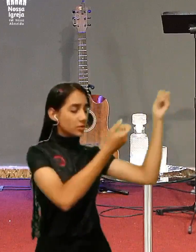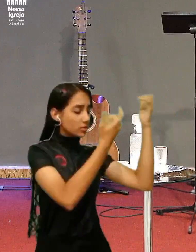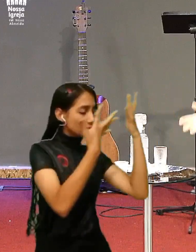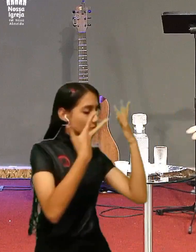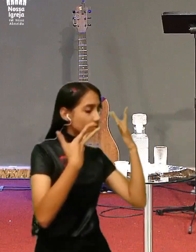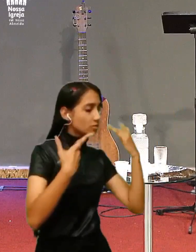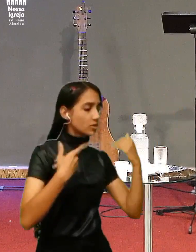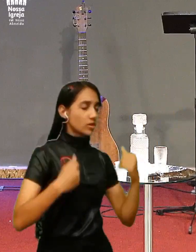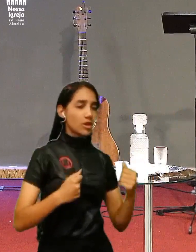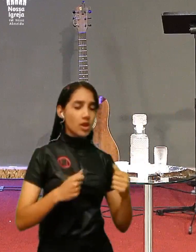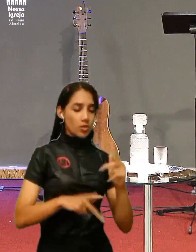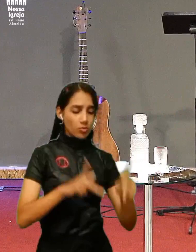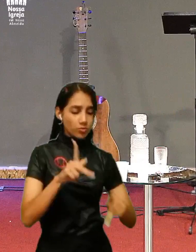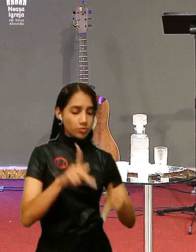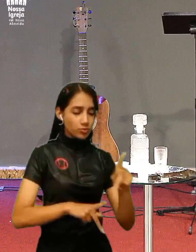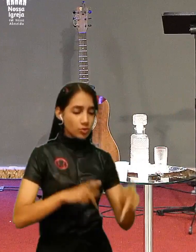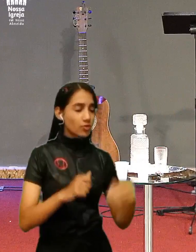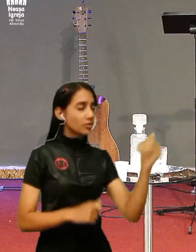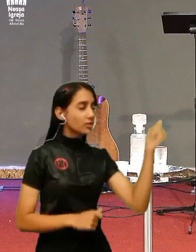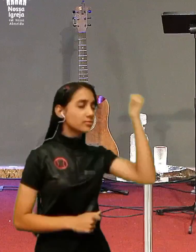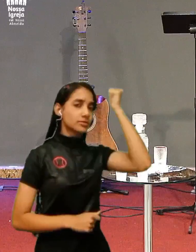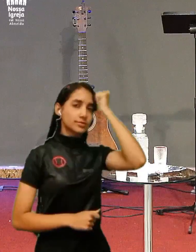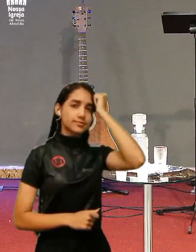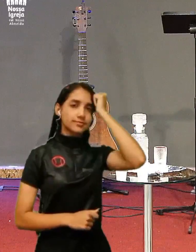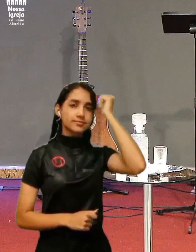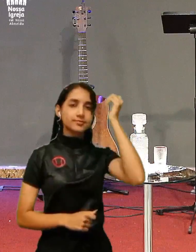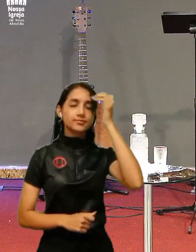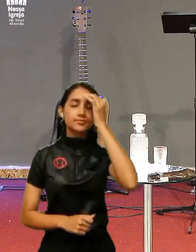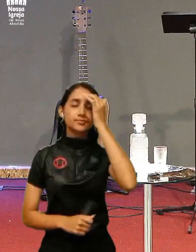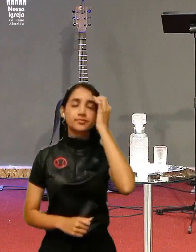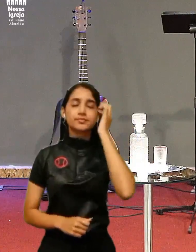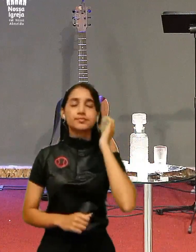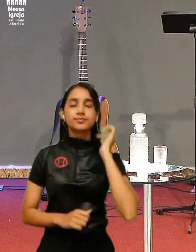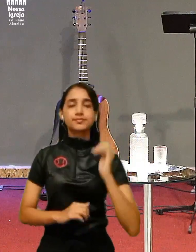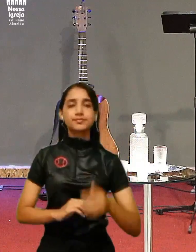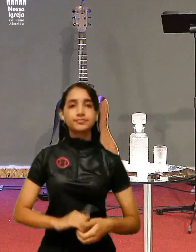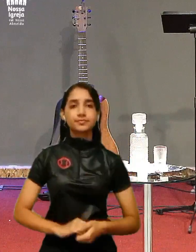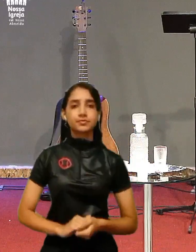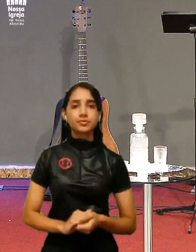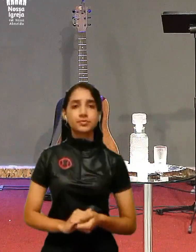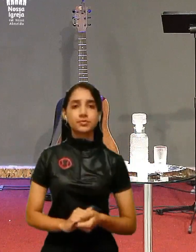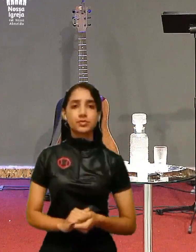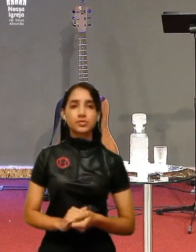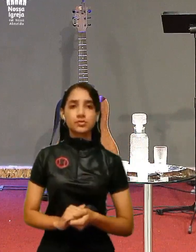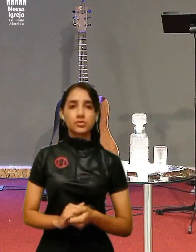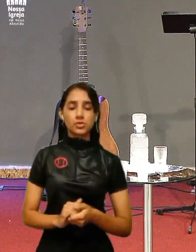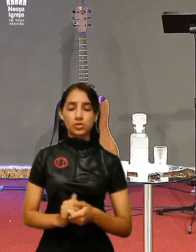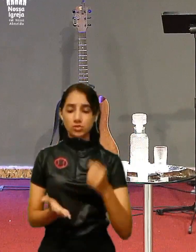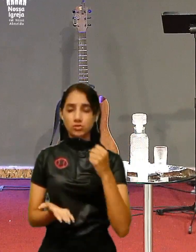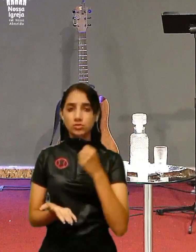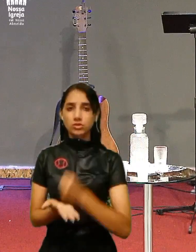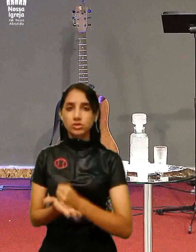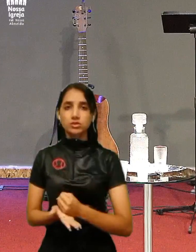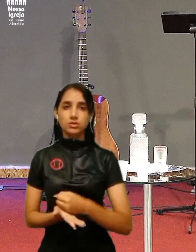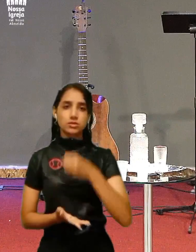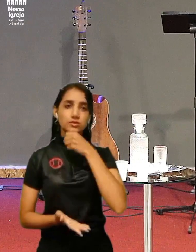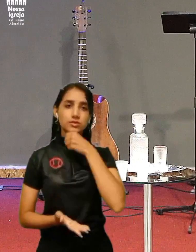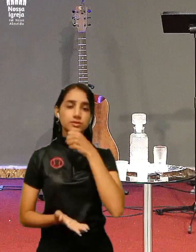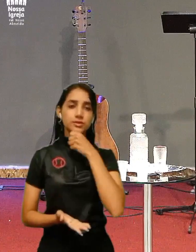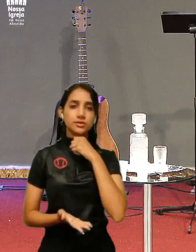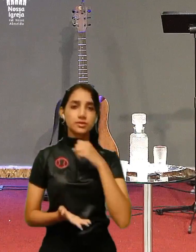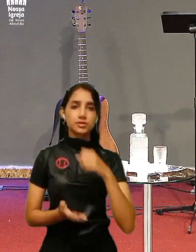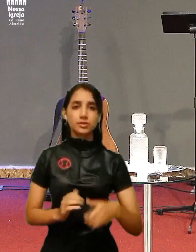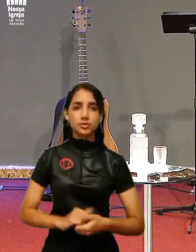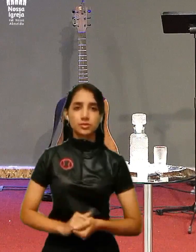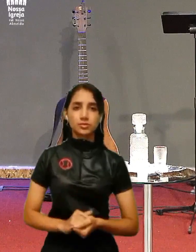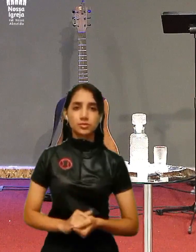Testamento, nós temos isso acontecendo. Mas no Antigo Testamento, nós temos vários episódios desse. E o maior de todos é aquele